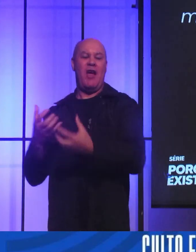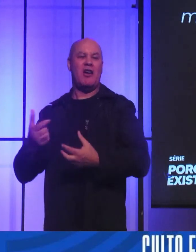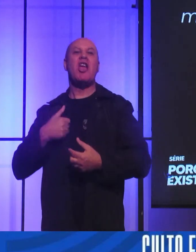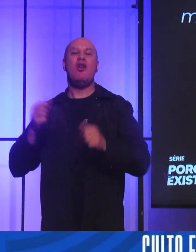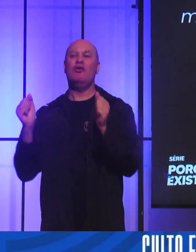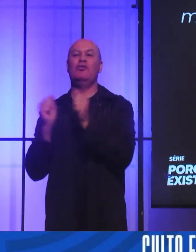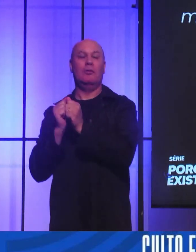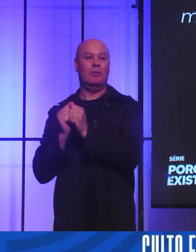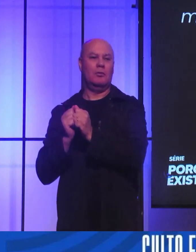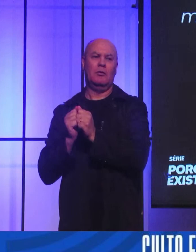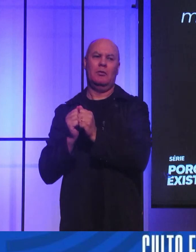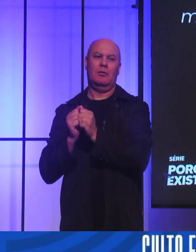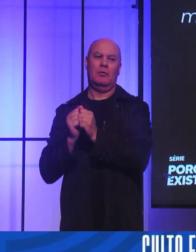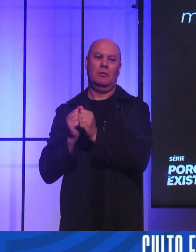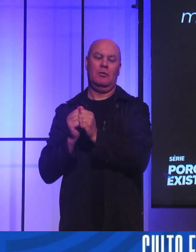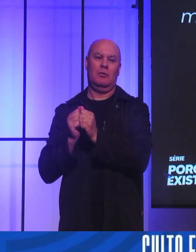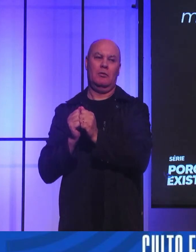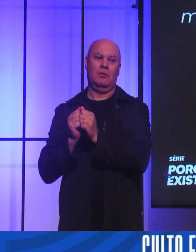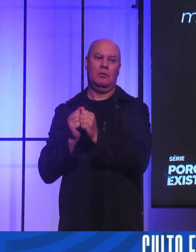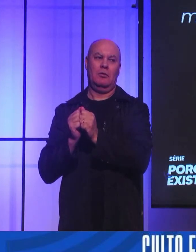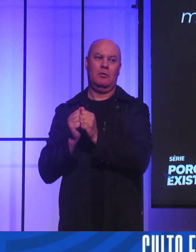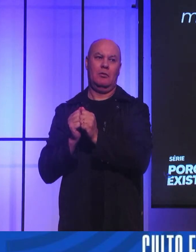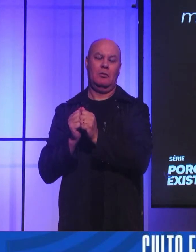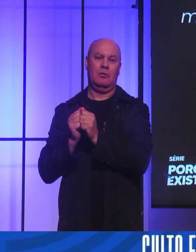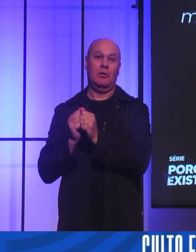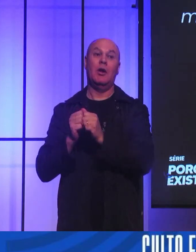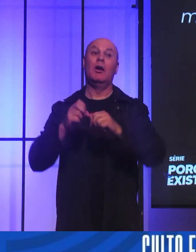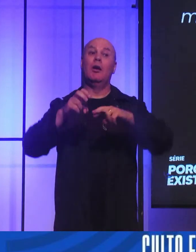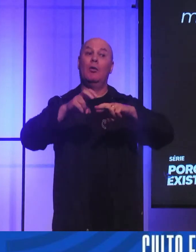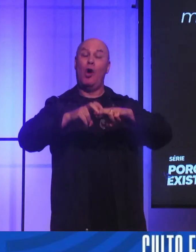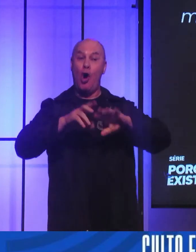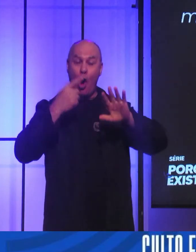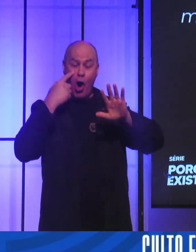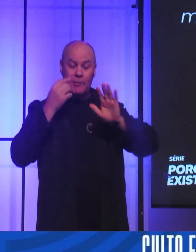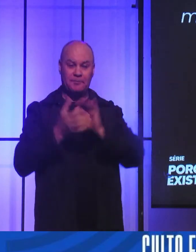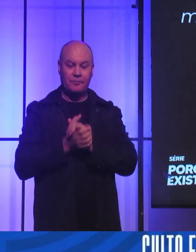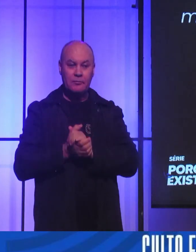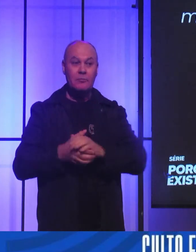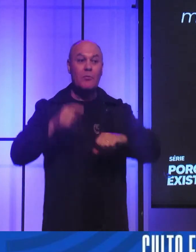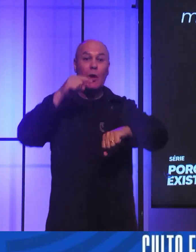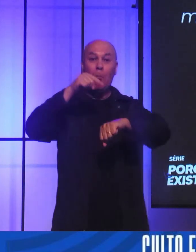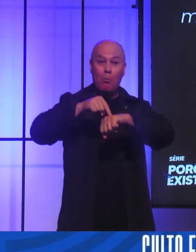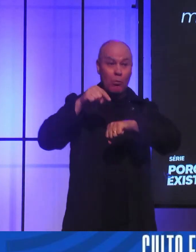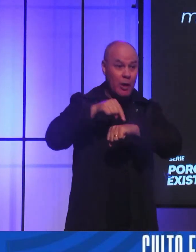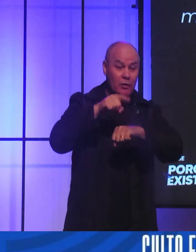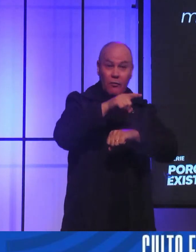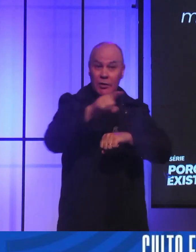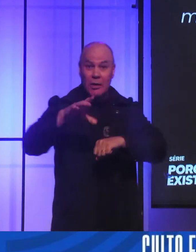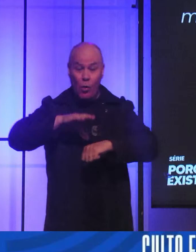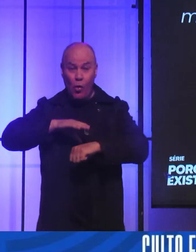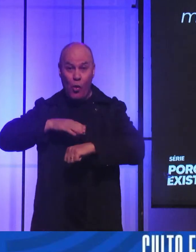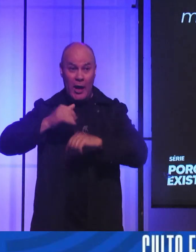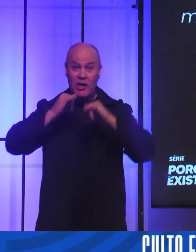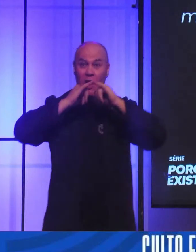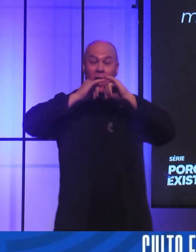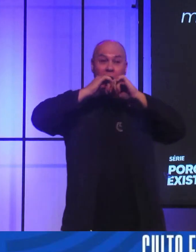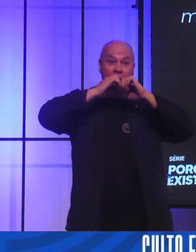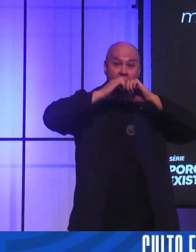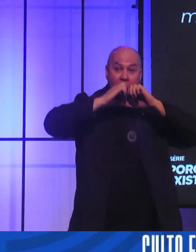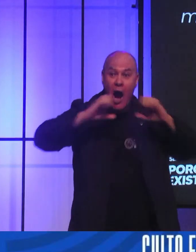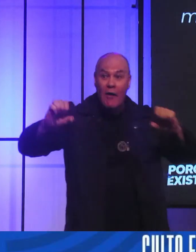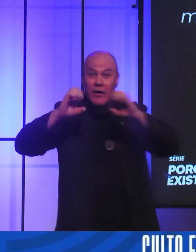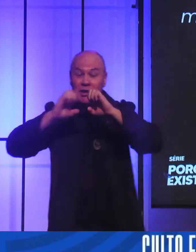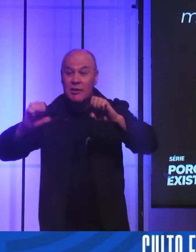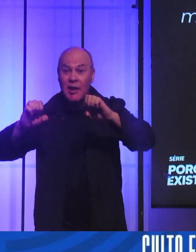Quando você fala de Jesus a alguém, isso traz consequências que vão durar para sempre. Porque se a pessoa conhecer a Jesus,